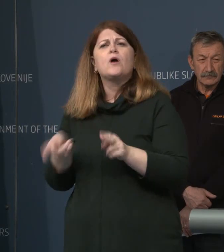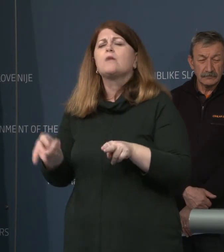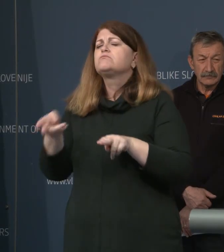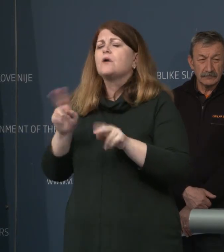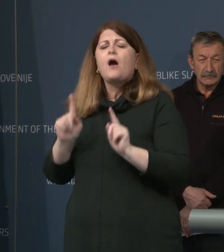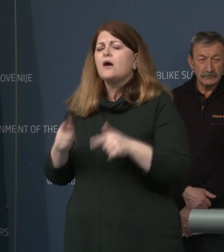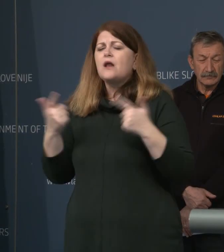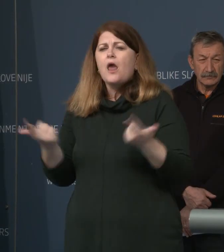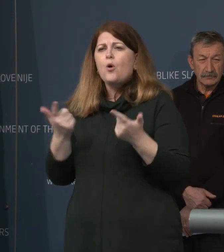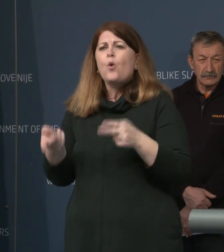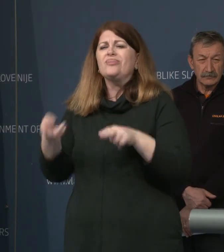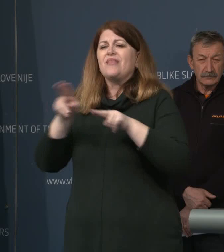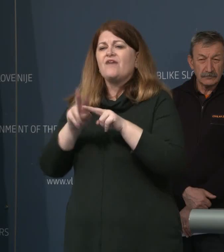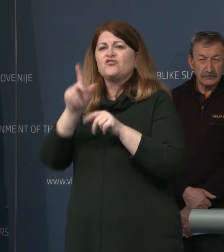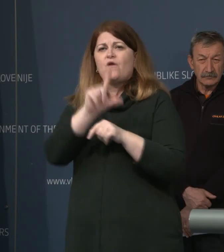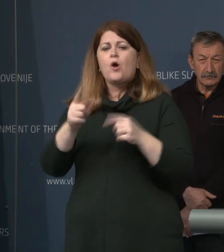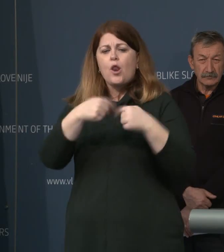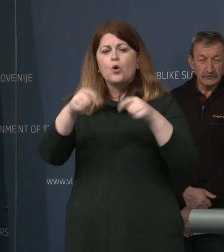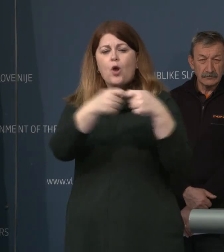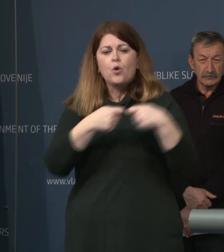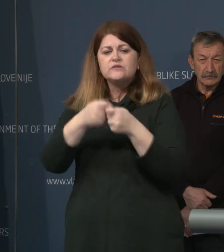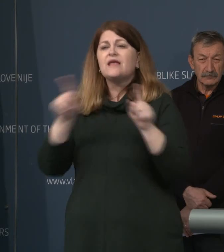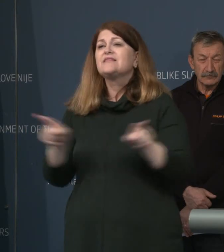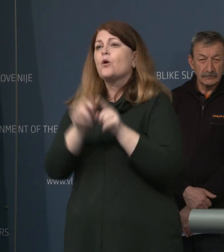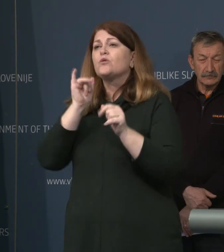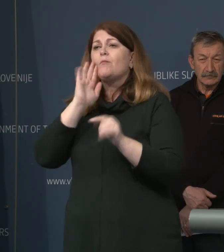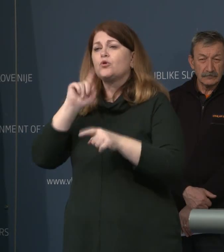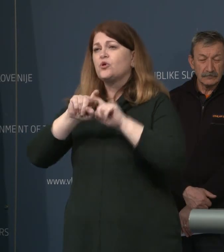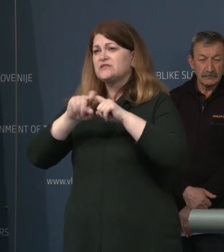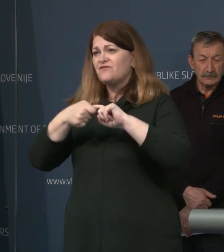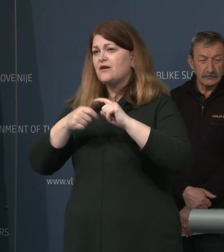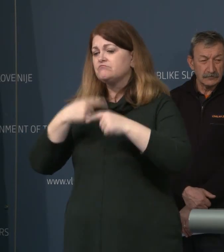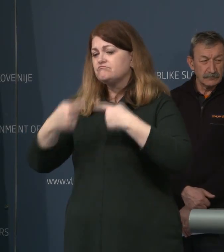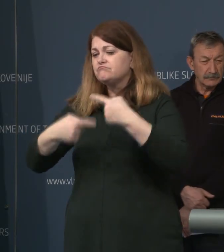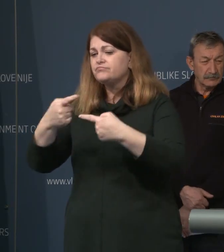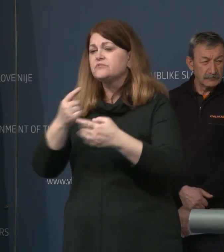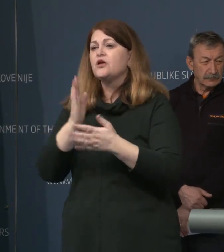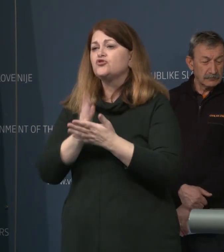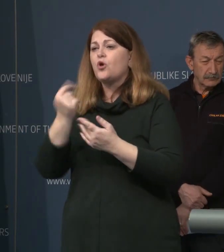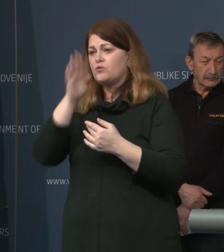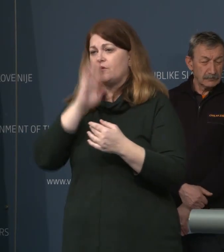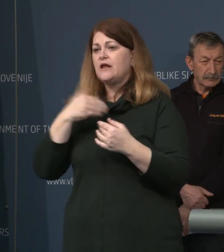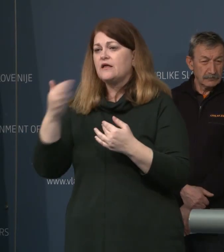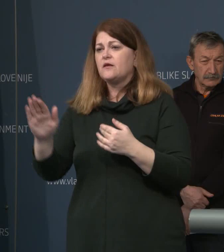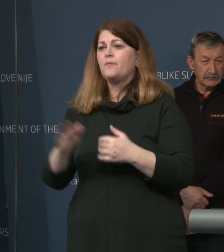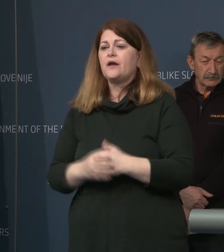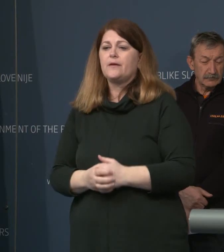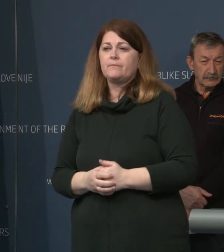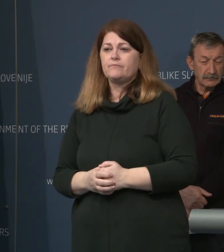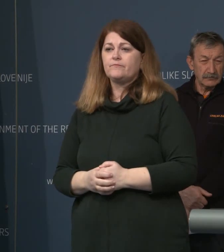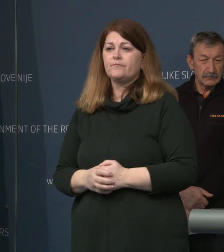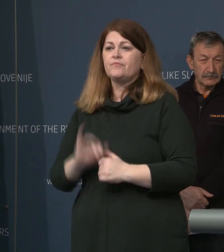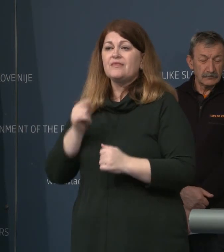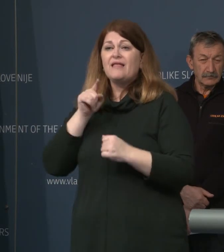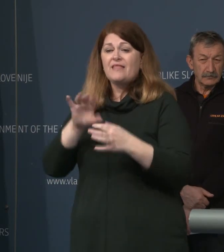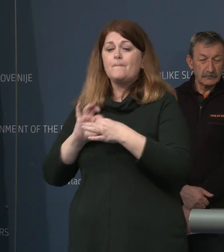v lokalnem okolju, se organizirati tako, da bodo stvari se lahko izvajale že od ponedeljka dalje,